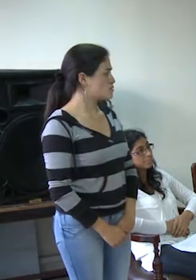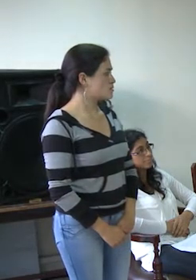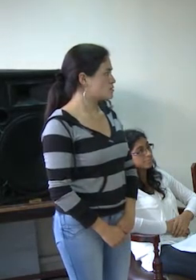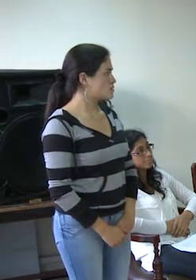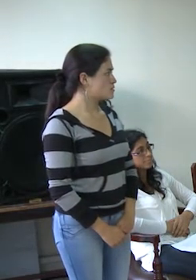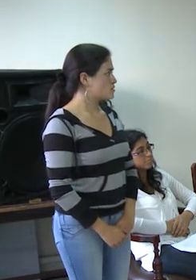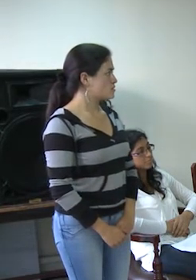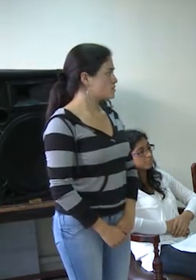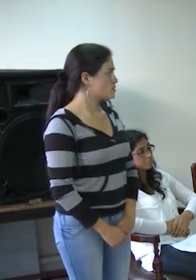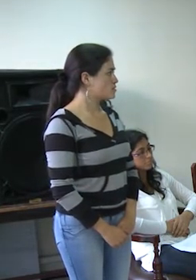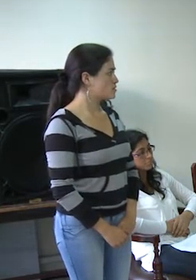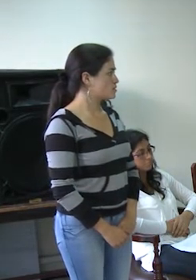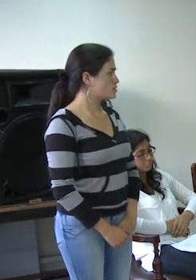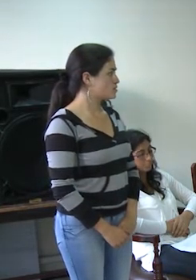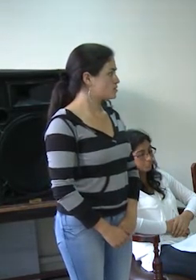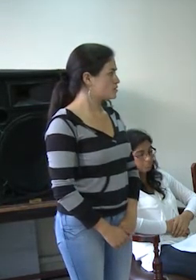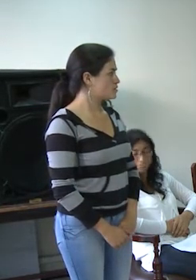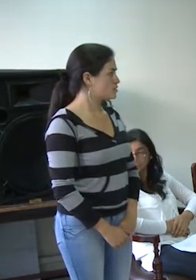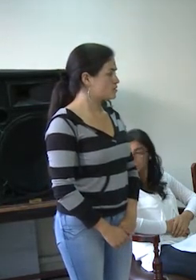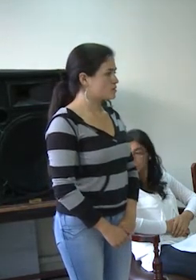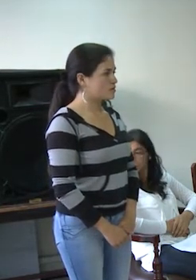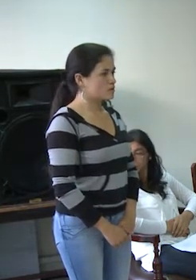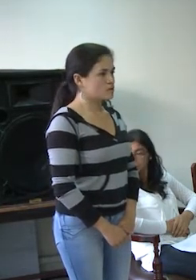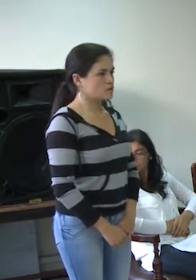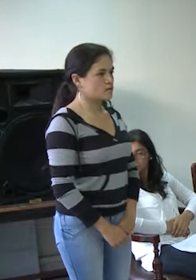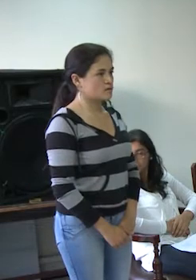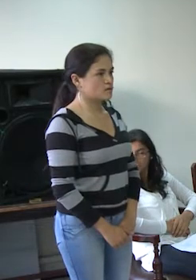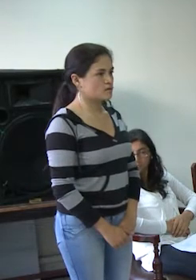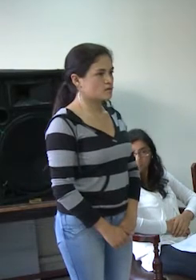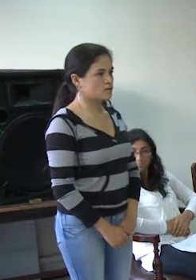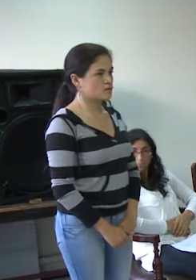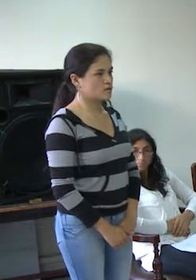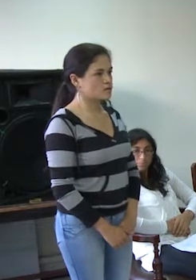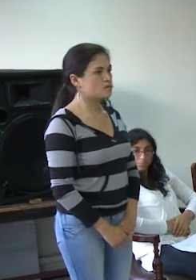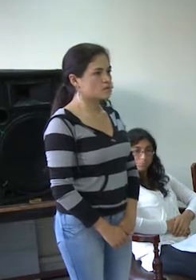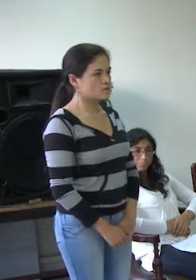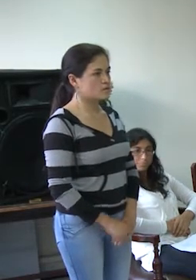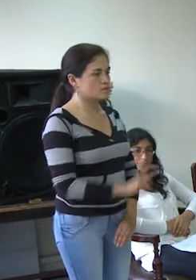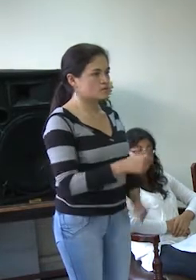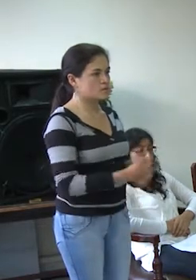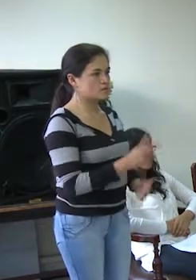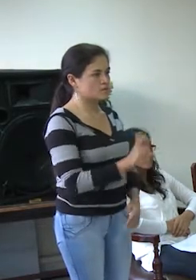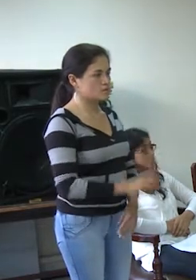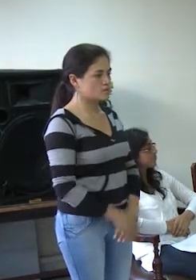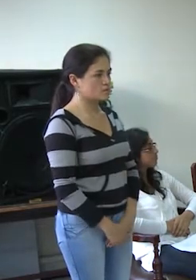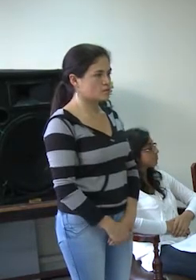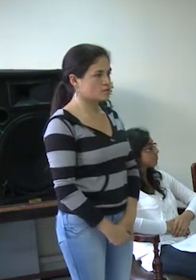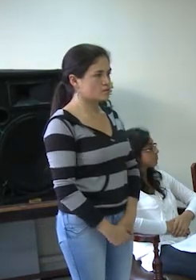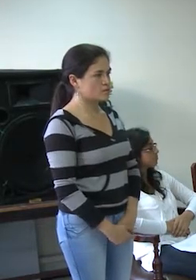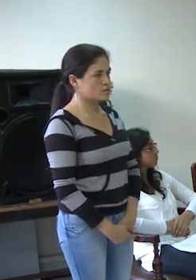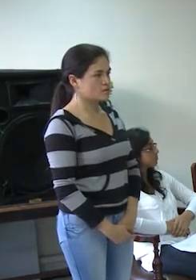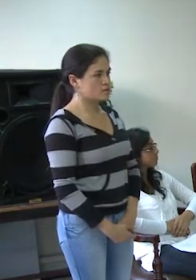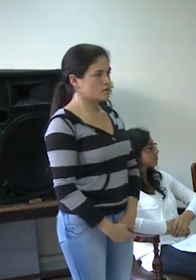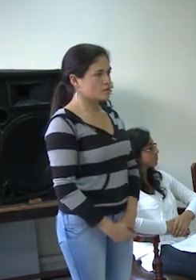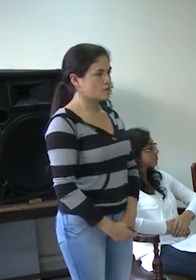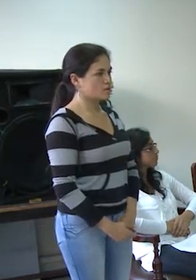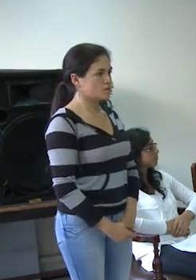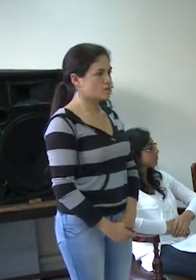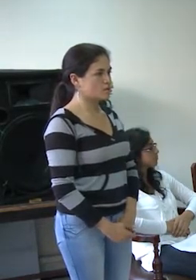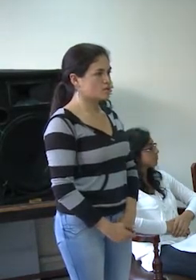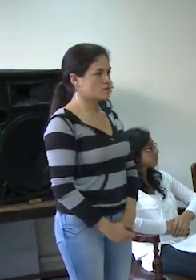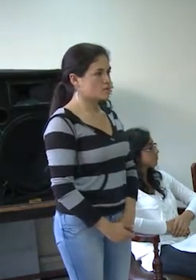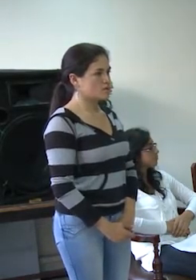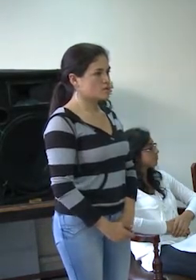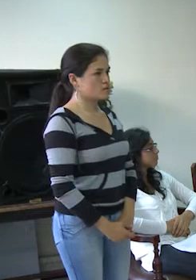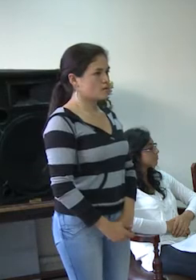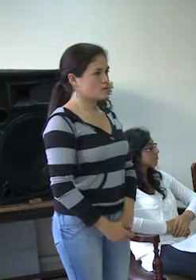de comillas, buenas maneras, va más allá de una exigencia de cortesía. Es un modo muy frecuente, por el contrario,